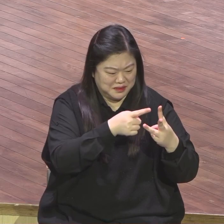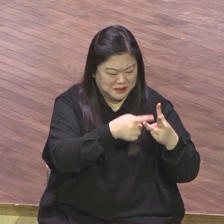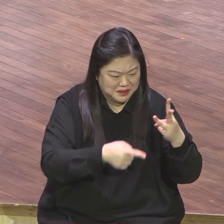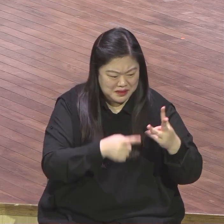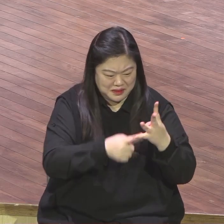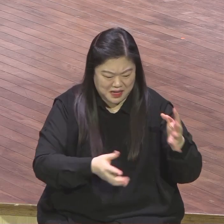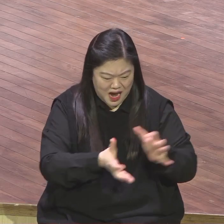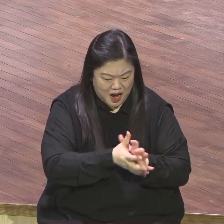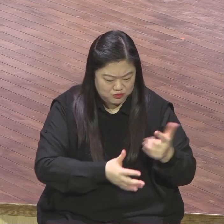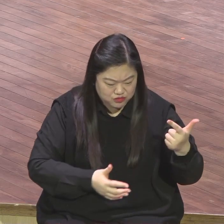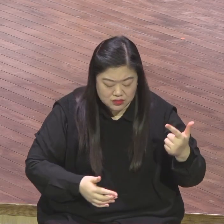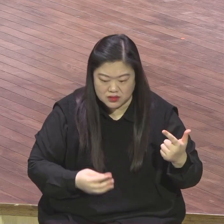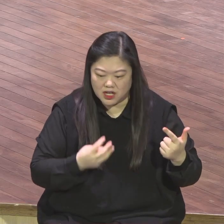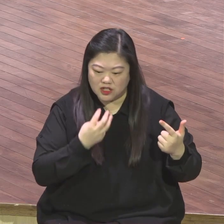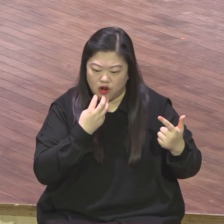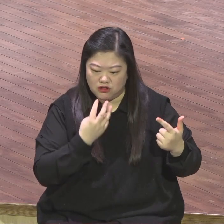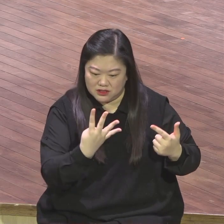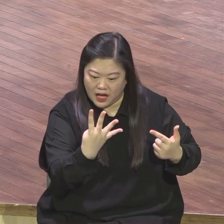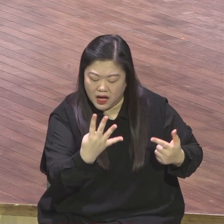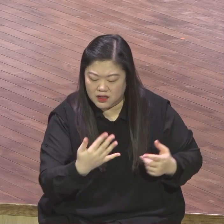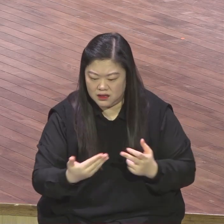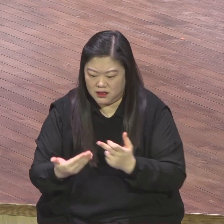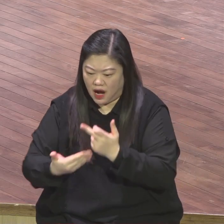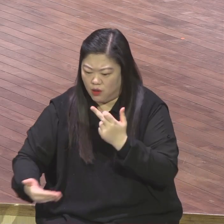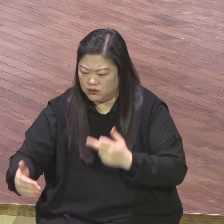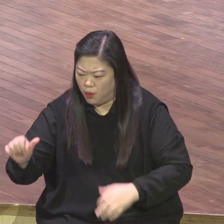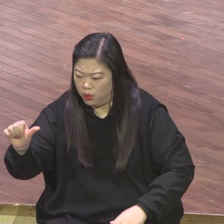제가 이 말씀을 왜 드리느냐?